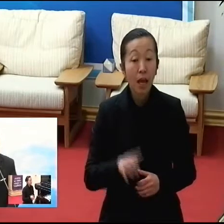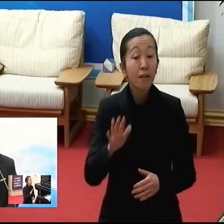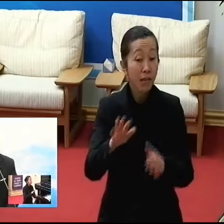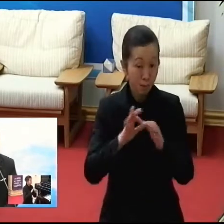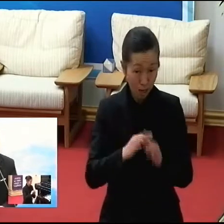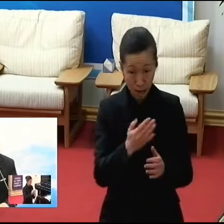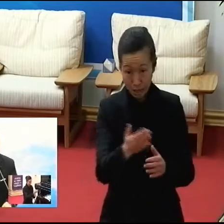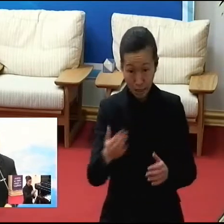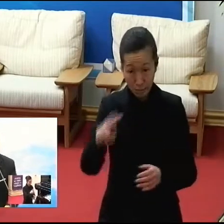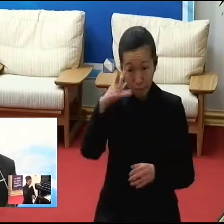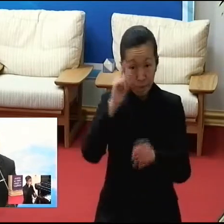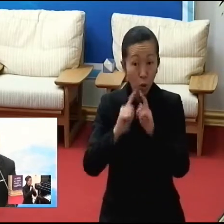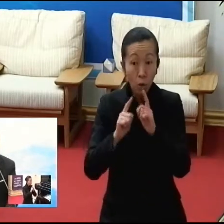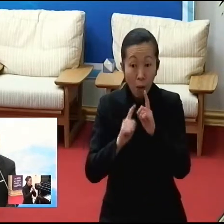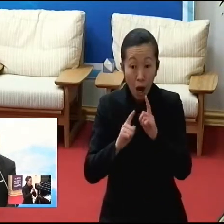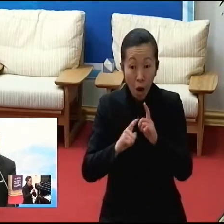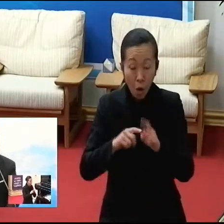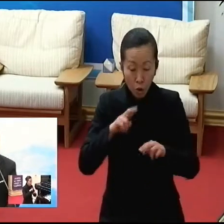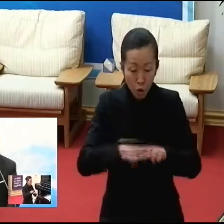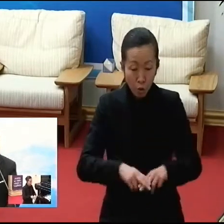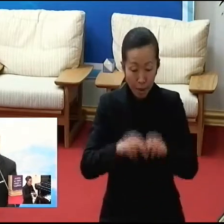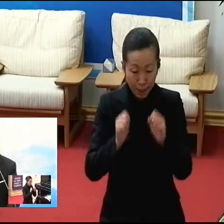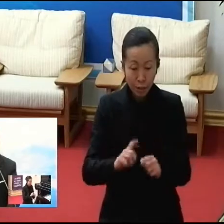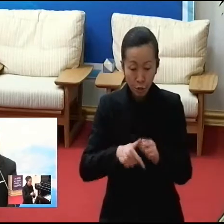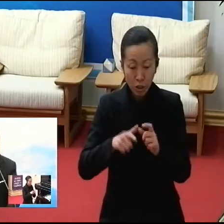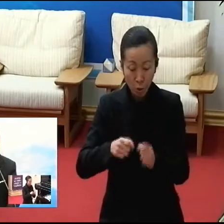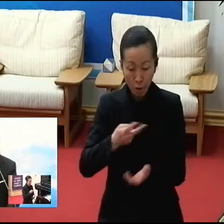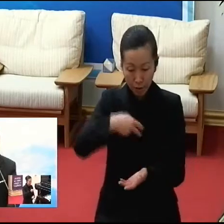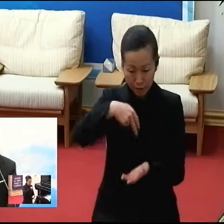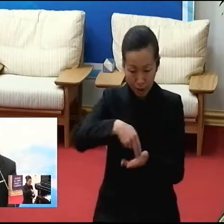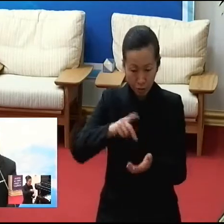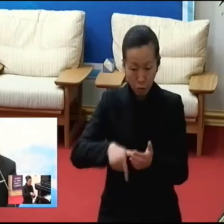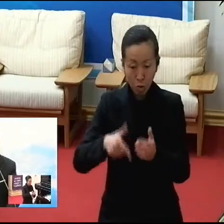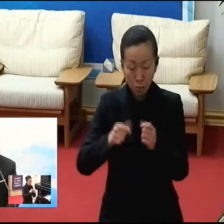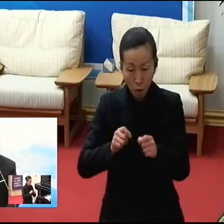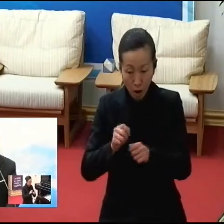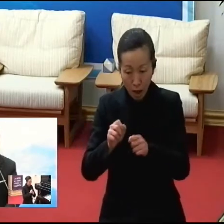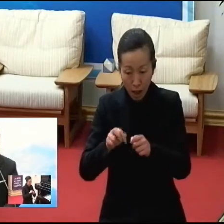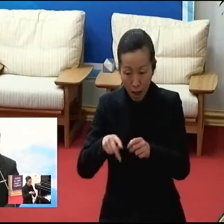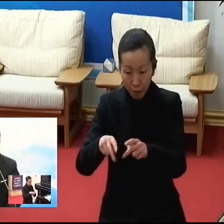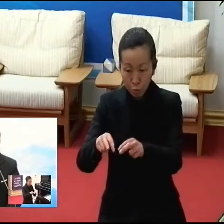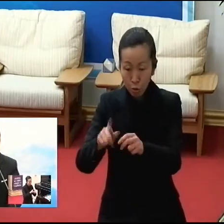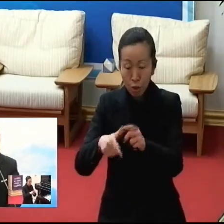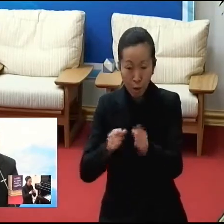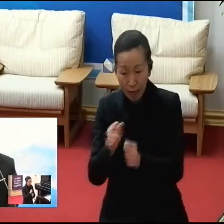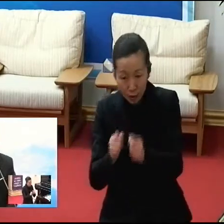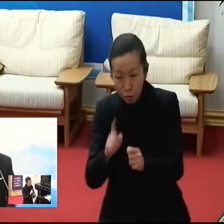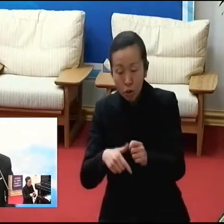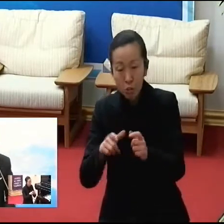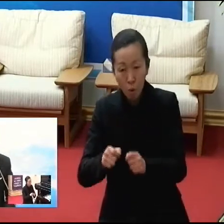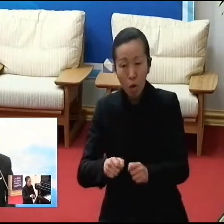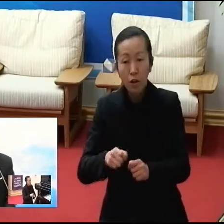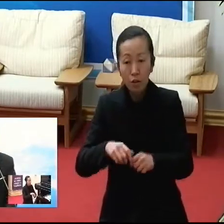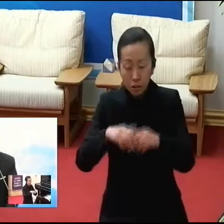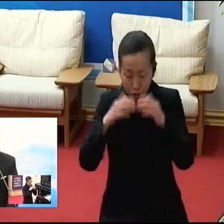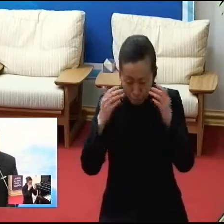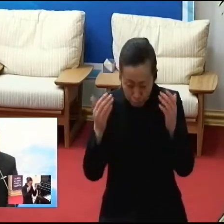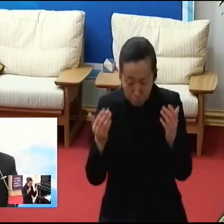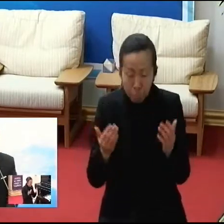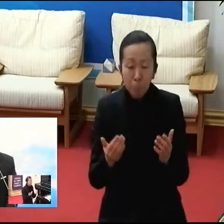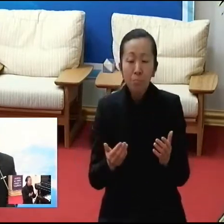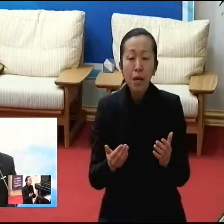ですからあなたはこの御言葉を座っているとき、立っているとき、歩くとき、走るとき、どこにいてもこの御言葉を覚えなさいと。